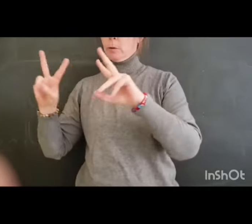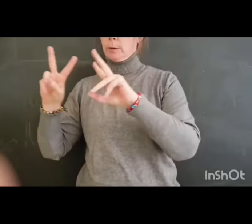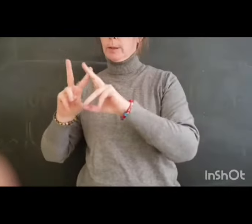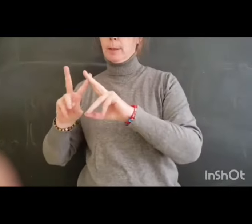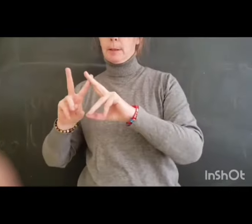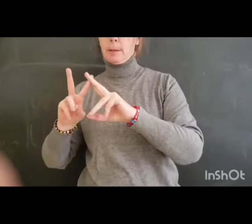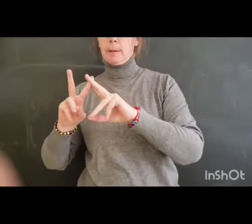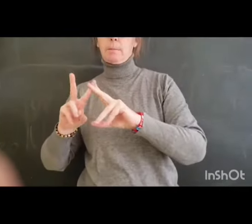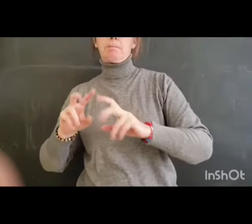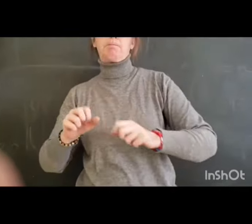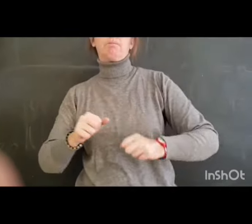incontro,